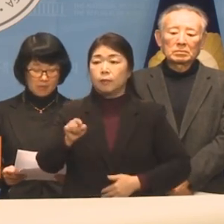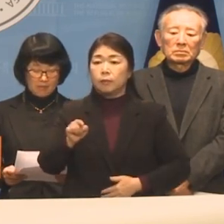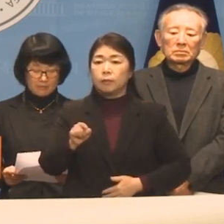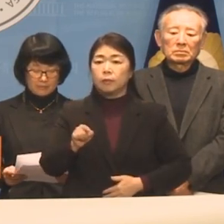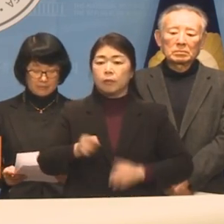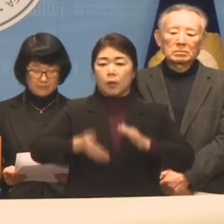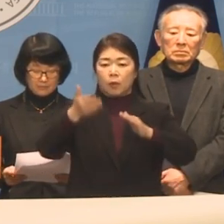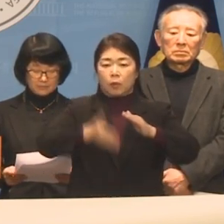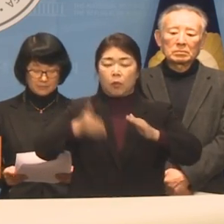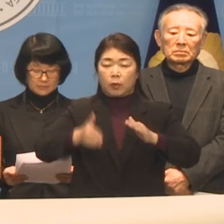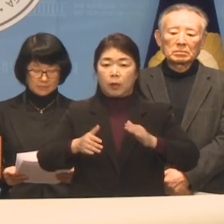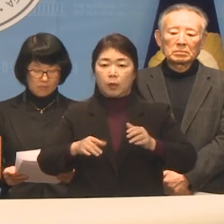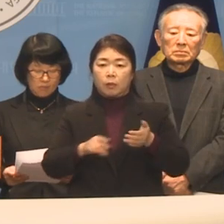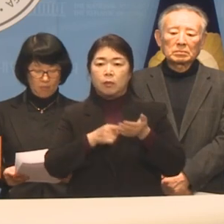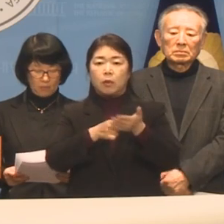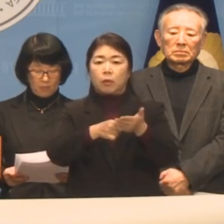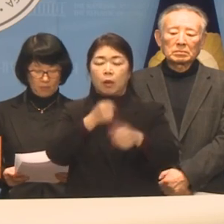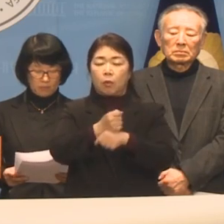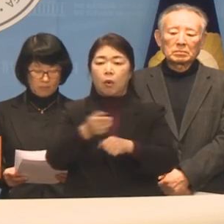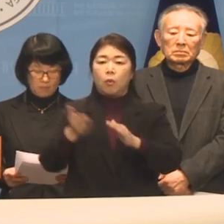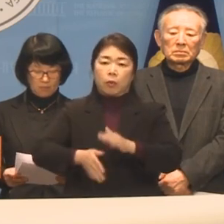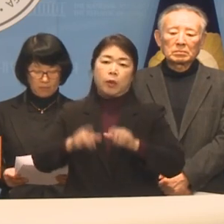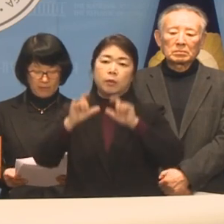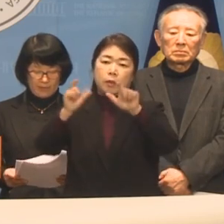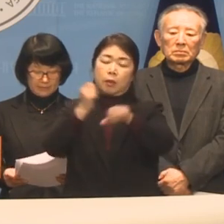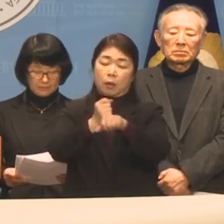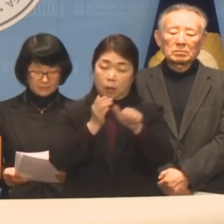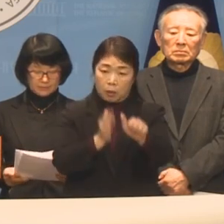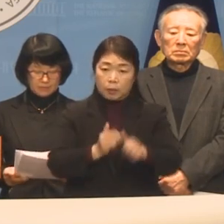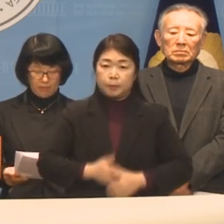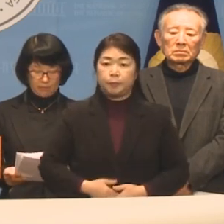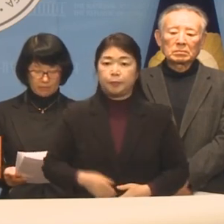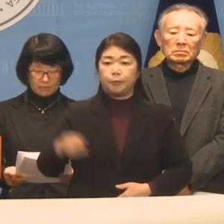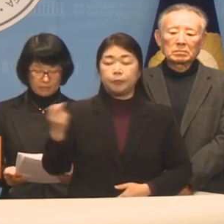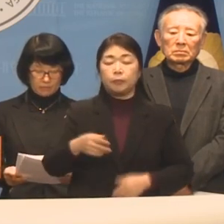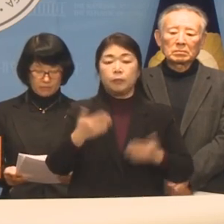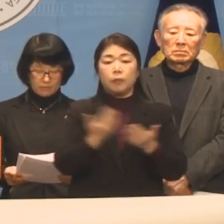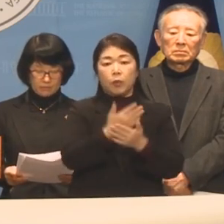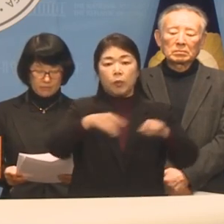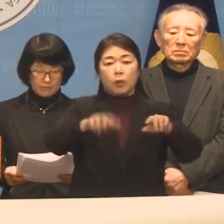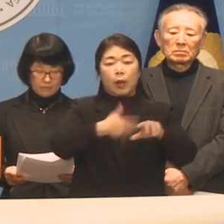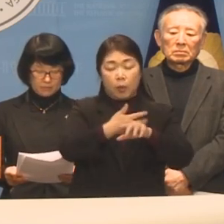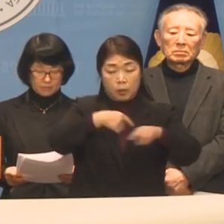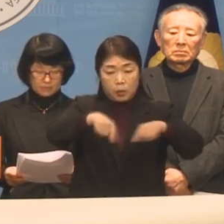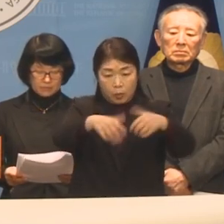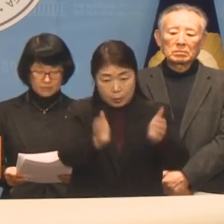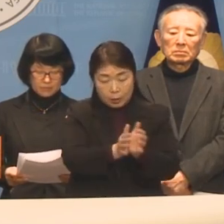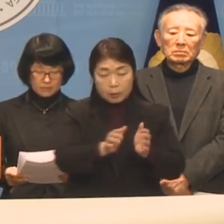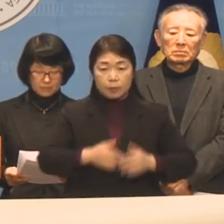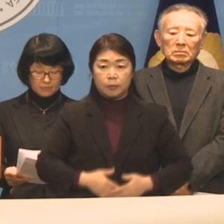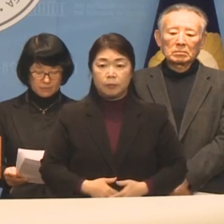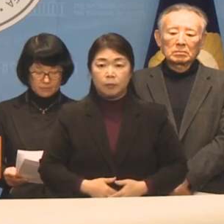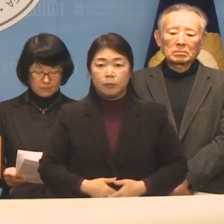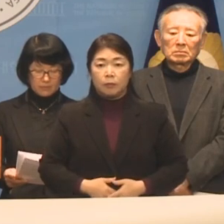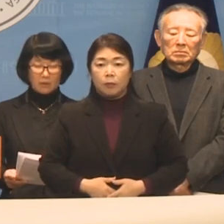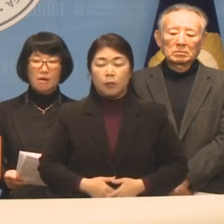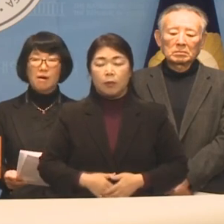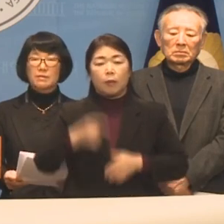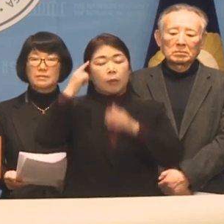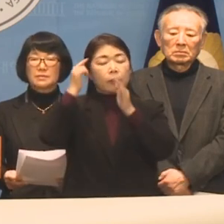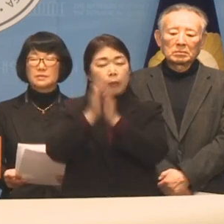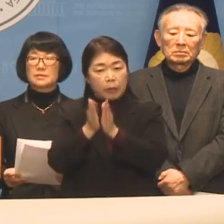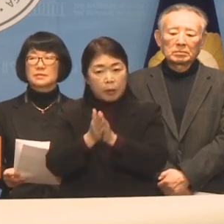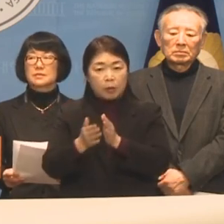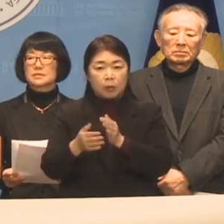공개 선언하고 공개 제안하라. 그리고 진보 개혁 정당들은 이게 호응해서 국민들의